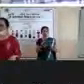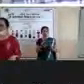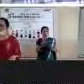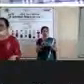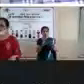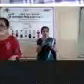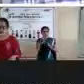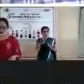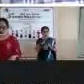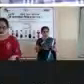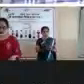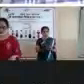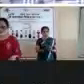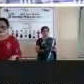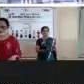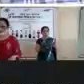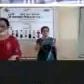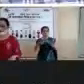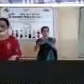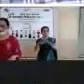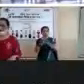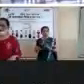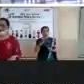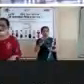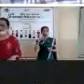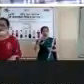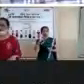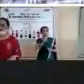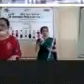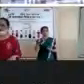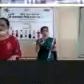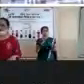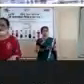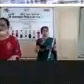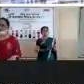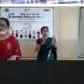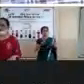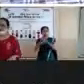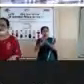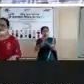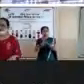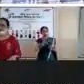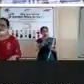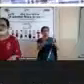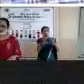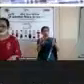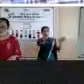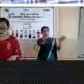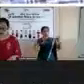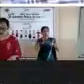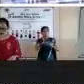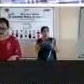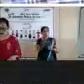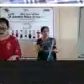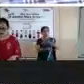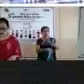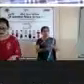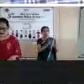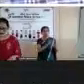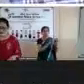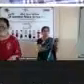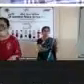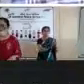देहरादून, नॉर्थ ईस्ट इंडिया फैशन वीक और पूर्वोत्तर के सभी हितधारकों का इस मंच के तहत एक साथ आना दिव्यांगजनों के सशक्तिकरण की